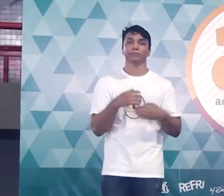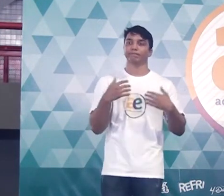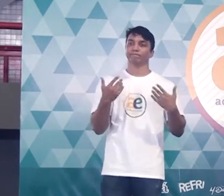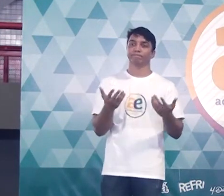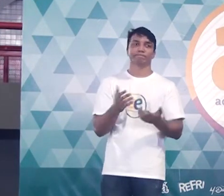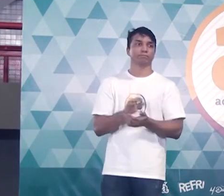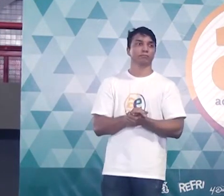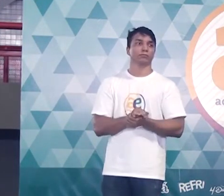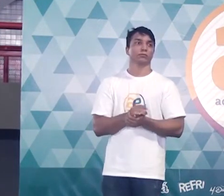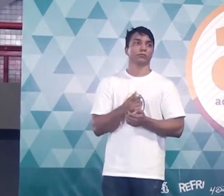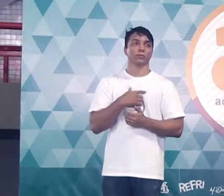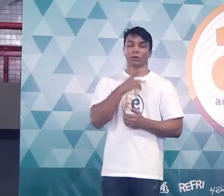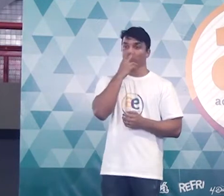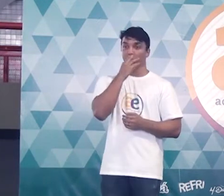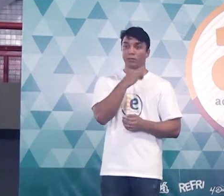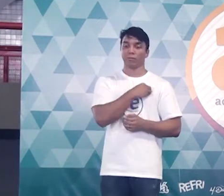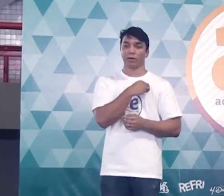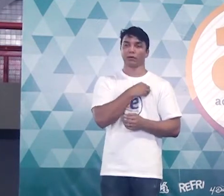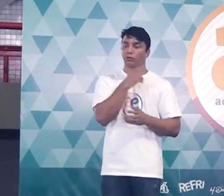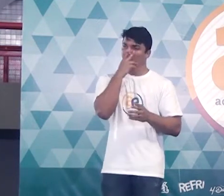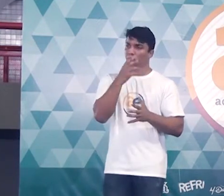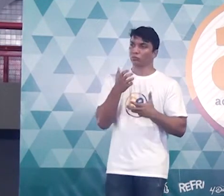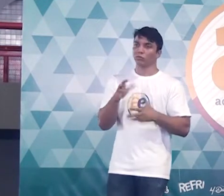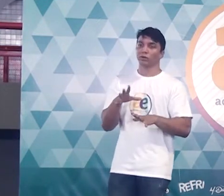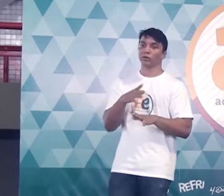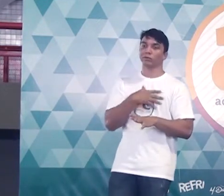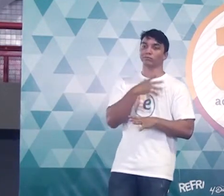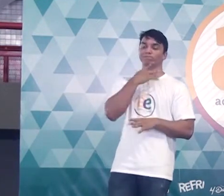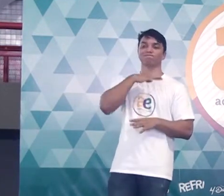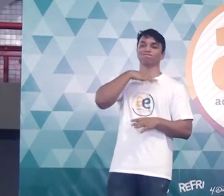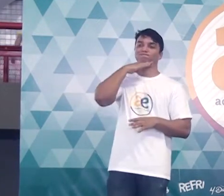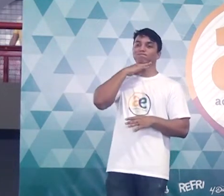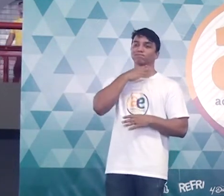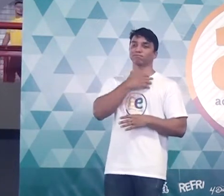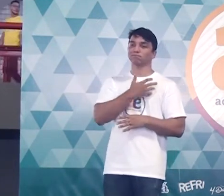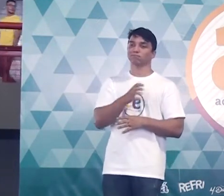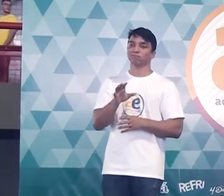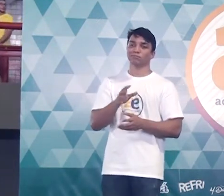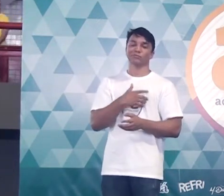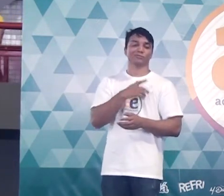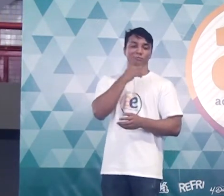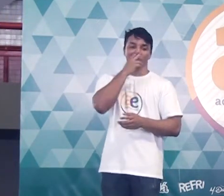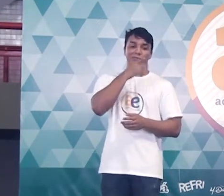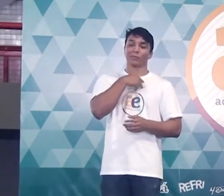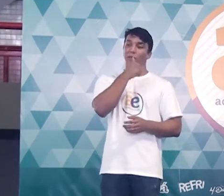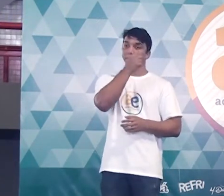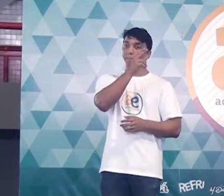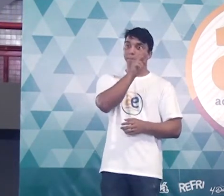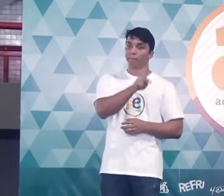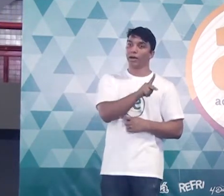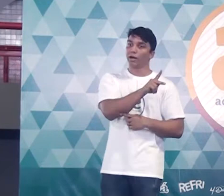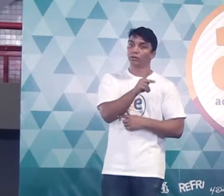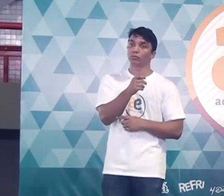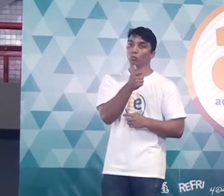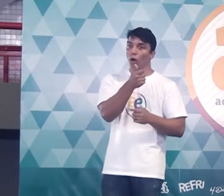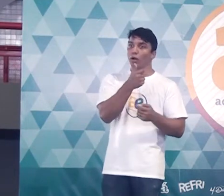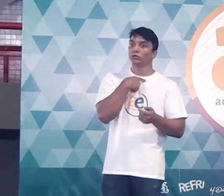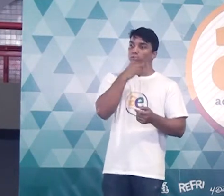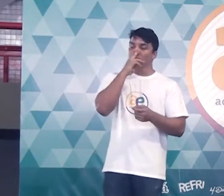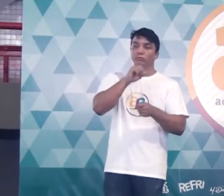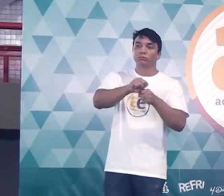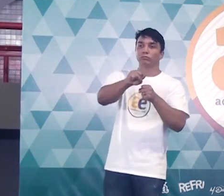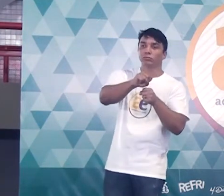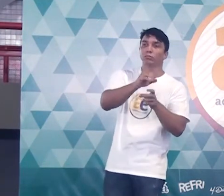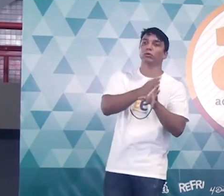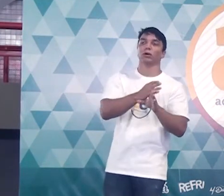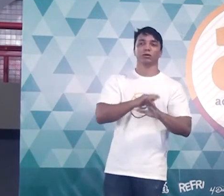Então, é um pecado mortal se você disser, não, estou cheio, quero não, né? É um pecado mortal. Os padres quase que eram mortos por causa disso. É um